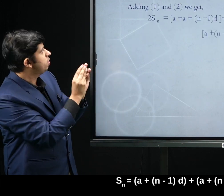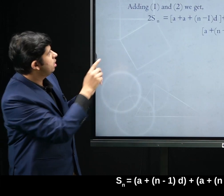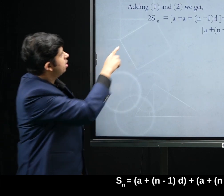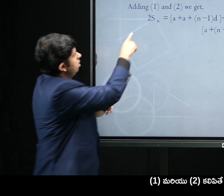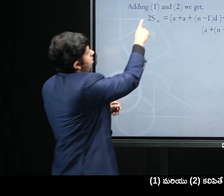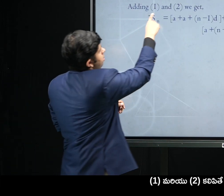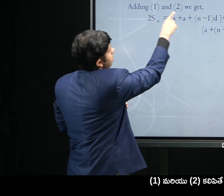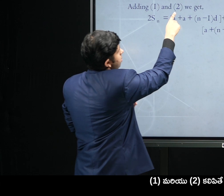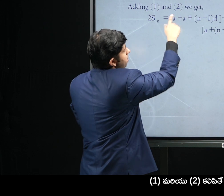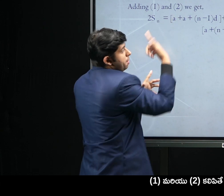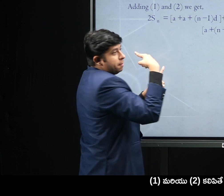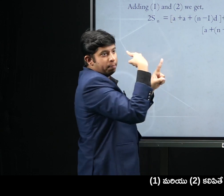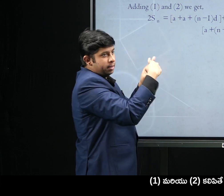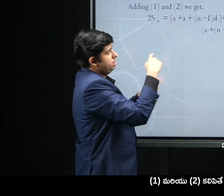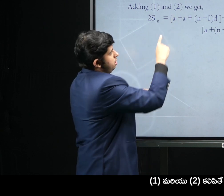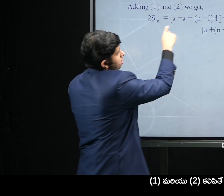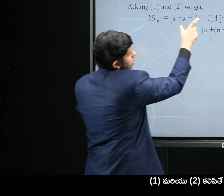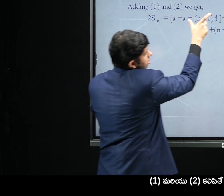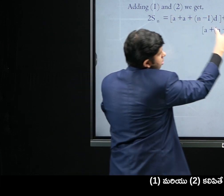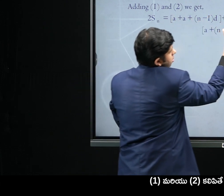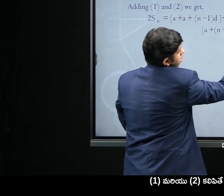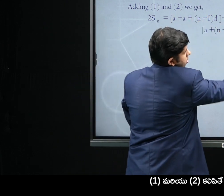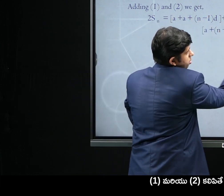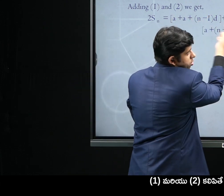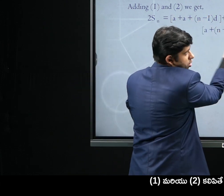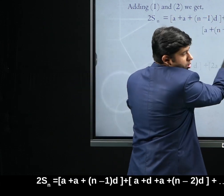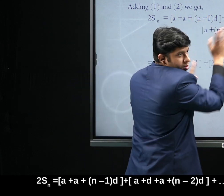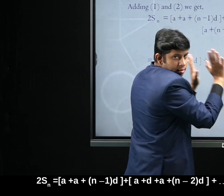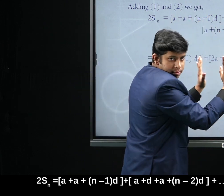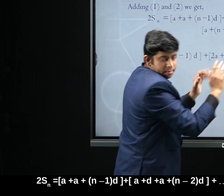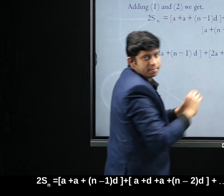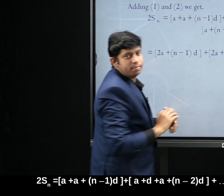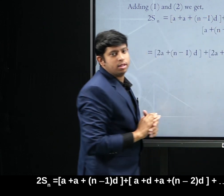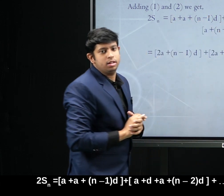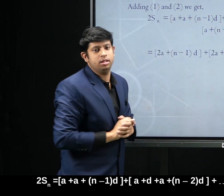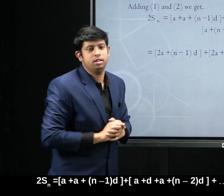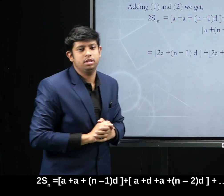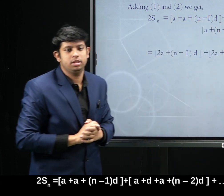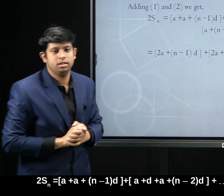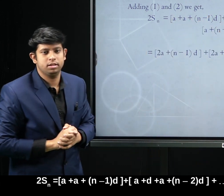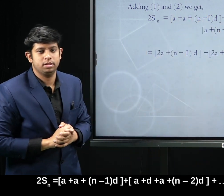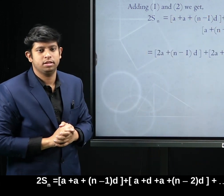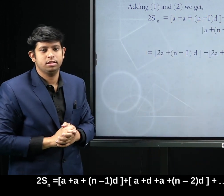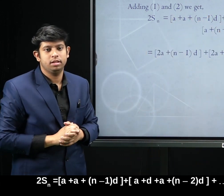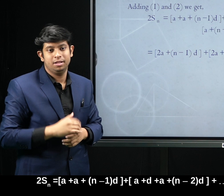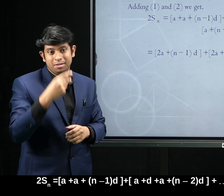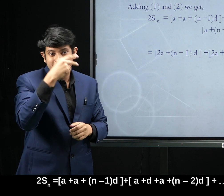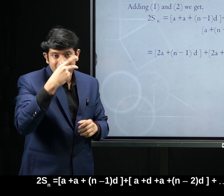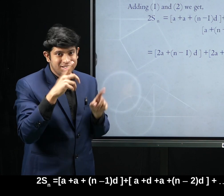సమీకరణం. 1 మరియు 2 కలిపితే మనకు లభిస్తుంది 2 Sn A ప్లస్